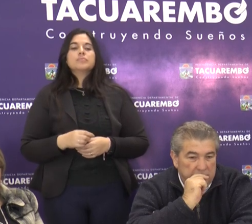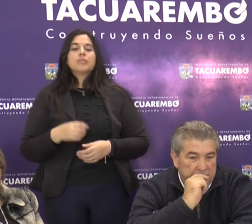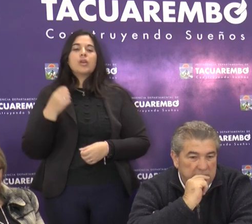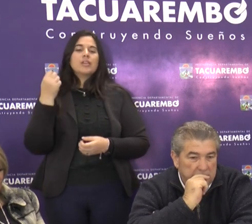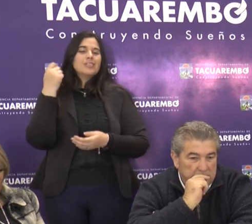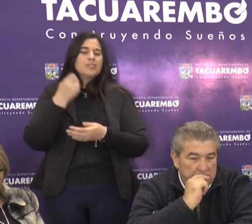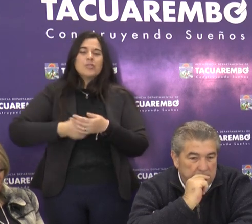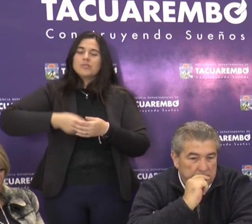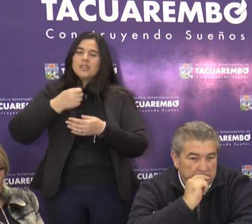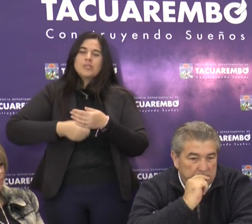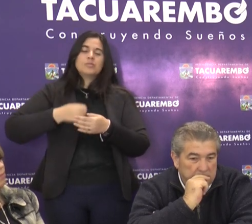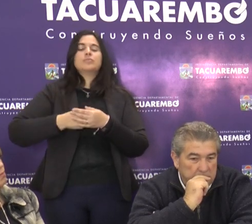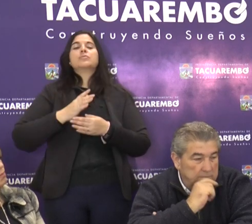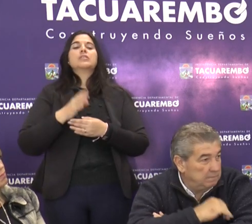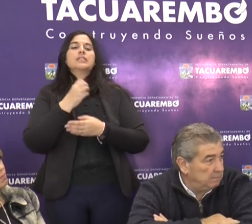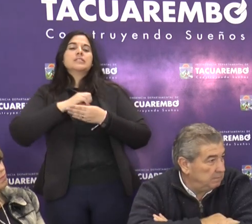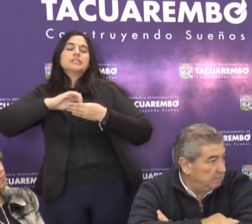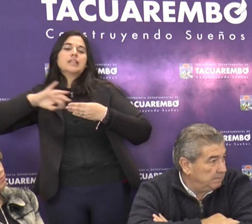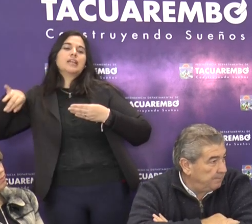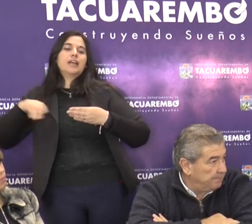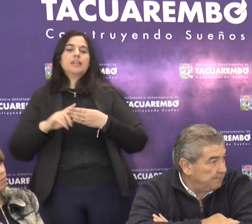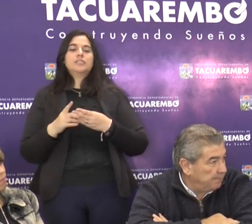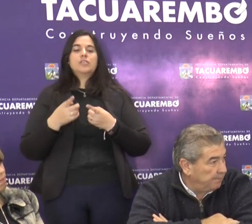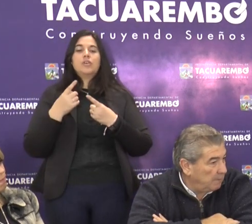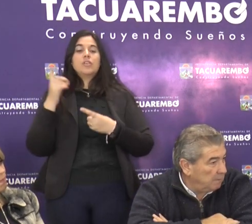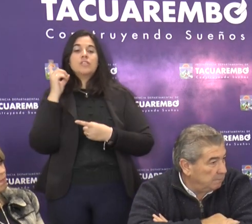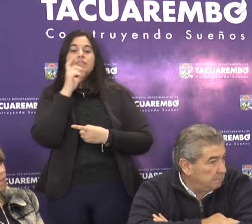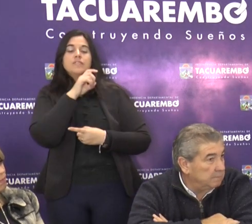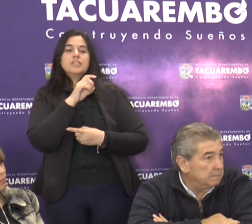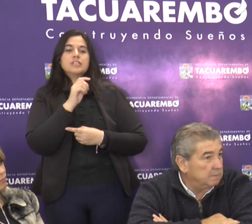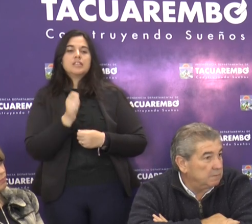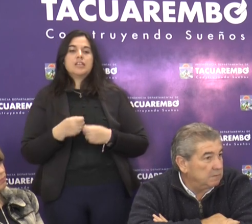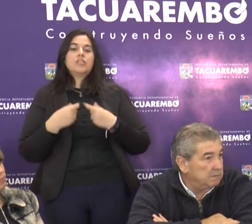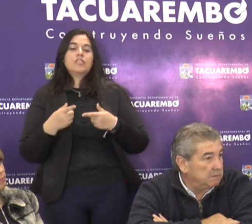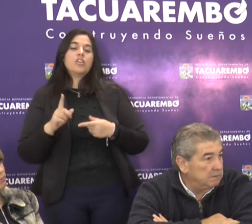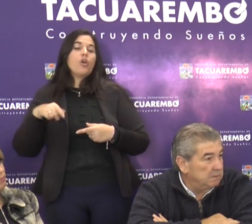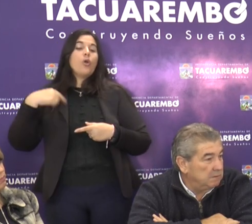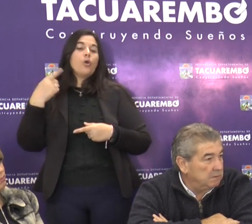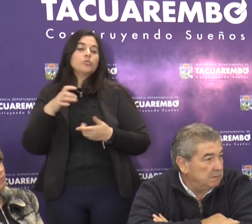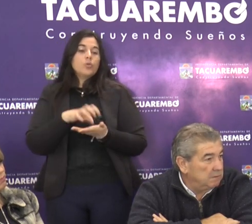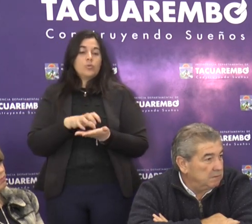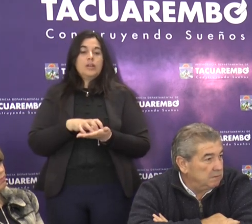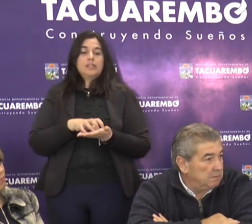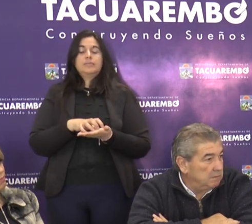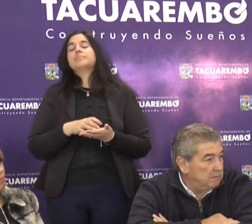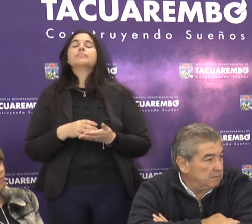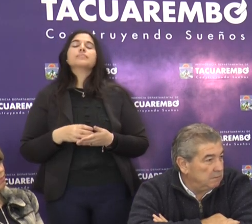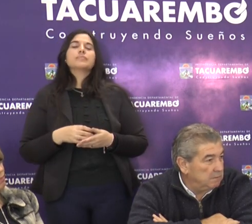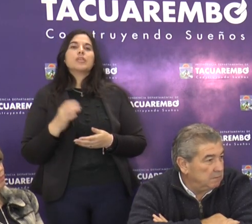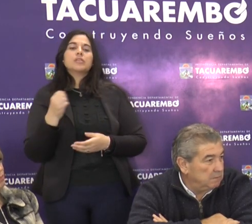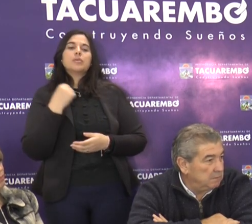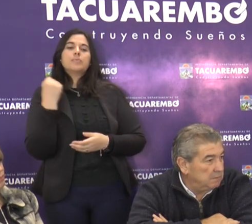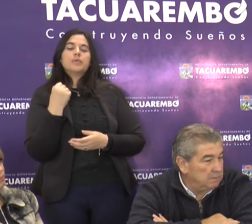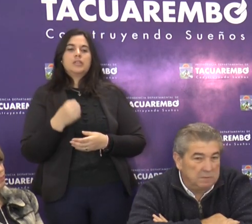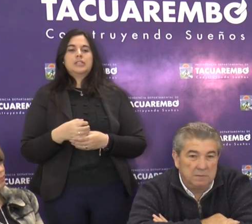nuestro trabajo, zanjar las distintas dificultades que nos ofrecen algunas otras instituciones. Es importante que